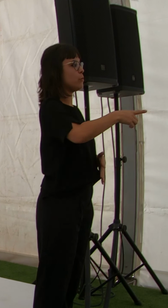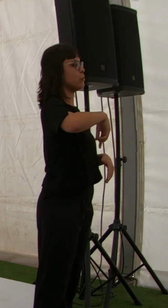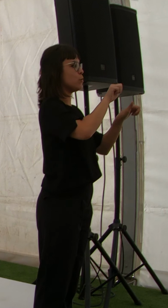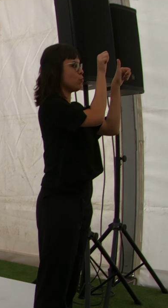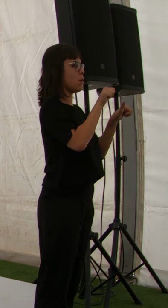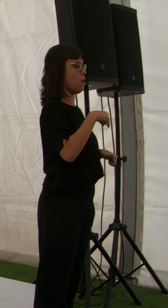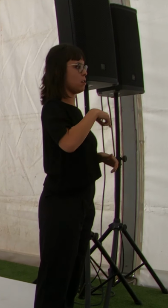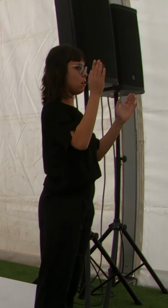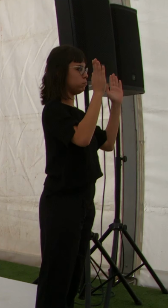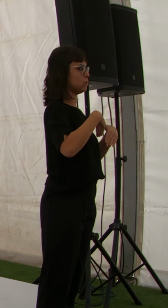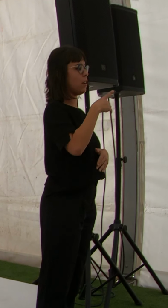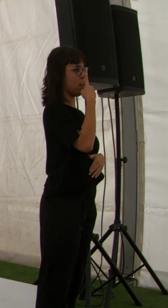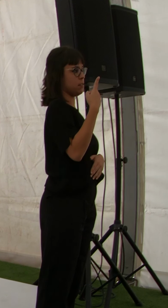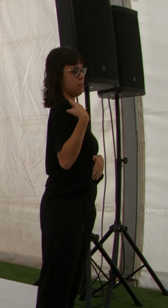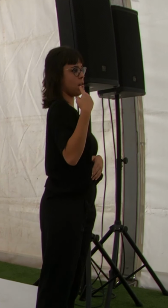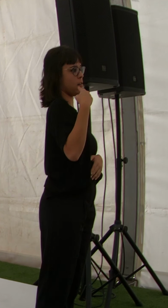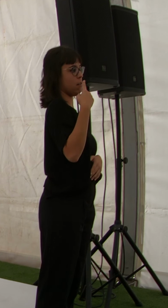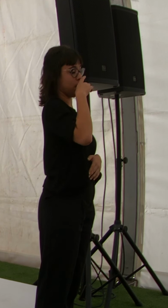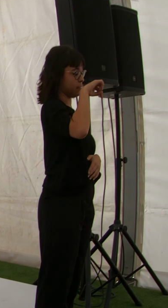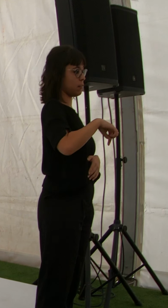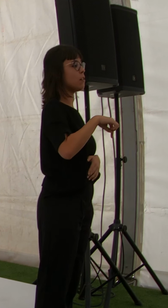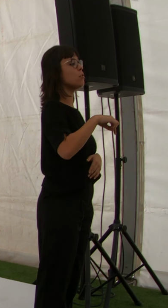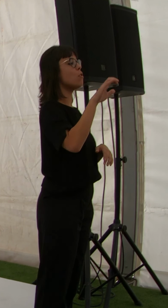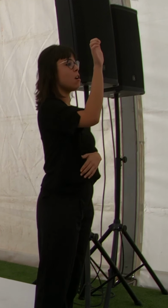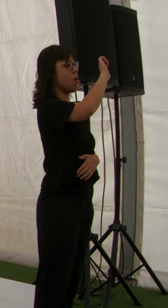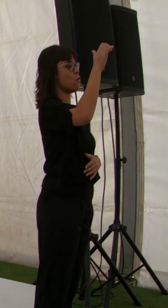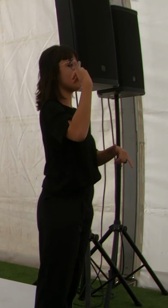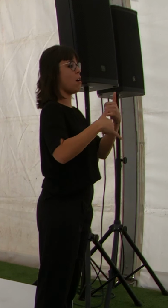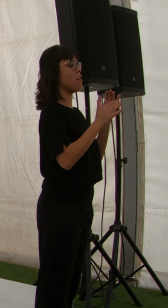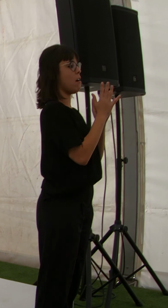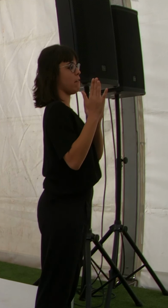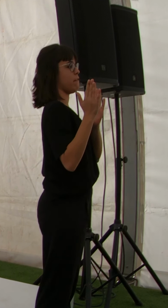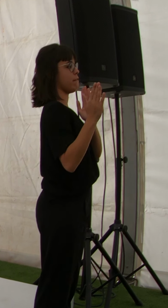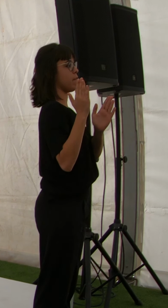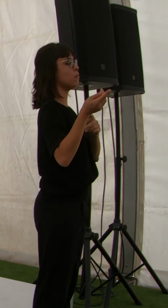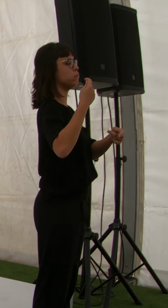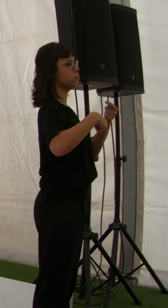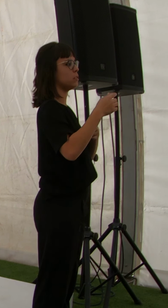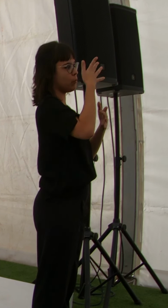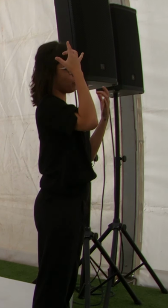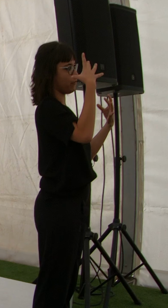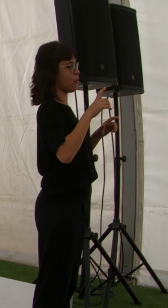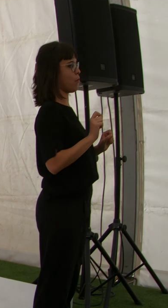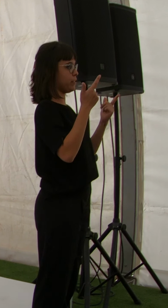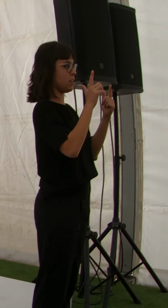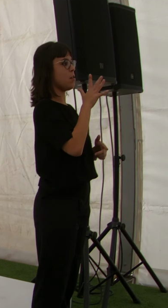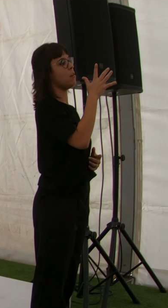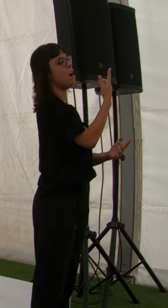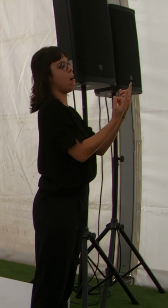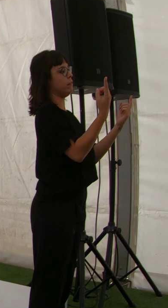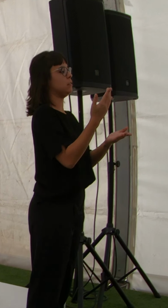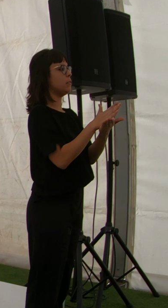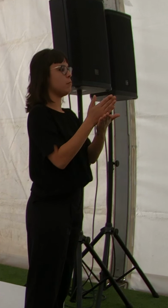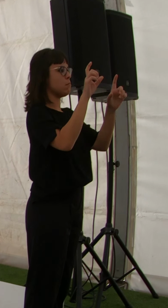a venderse a final de este año en Europa oficialmente, porque oficiosamente mediante importadores paralelos ha habido hace